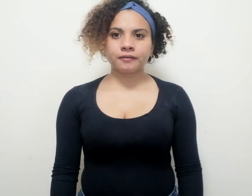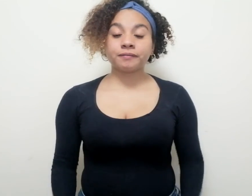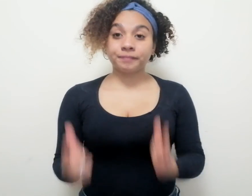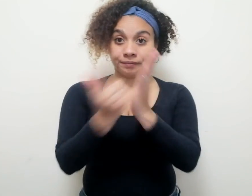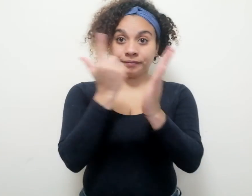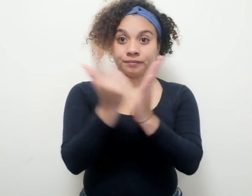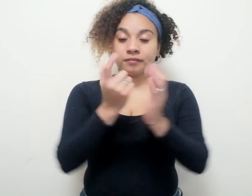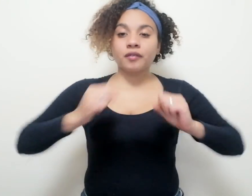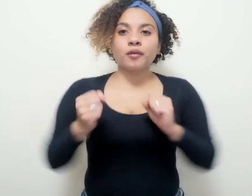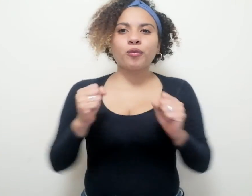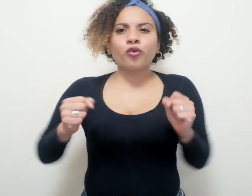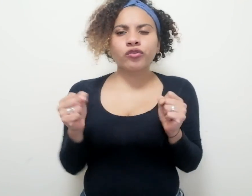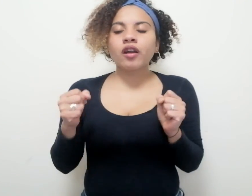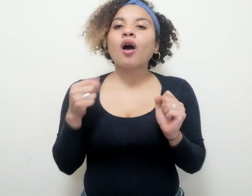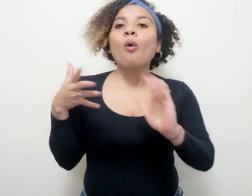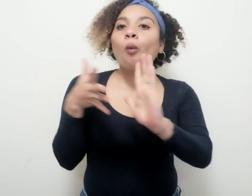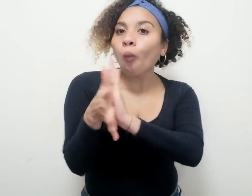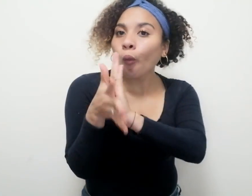Libro Bogotá contada.